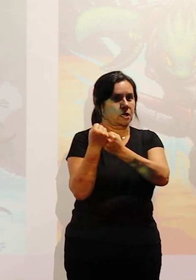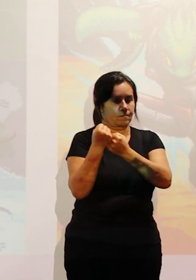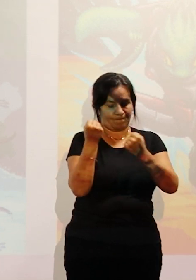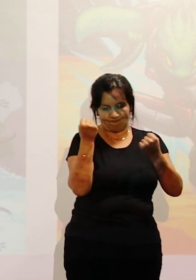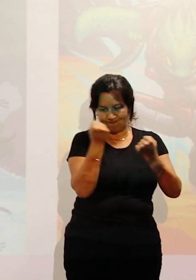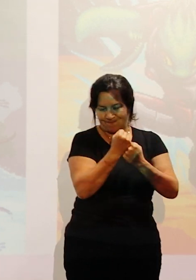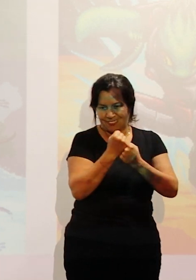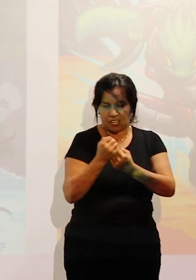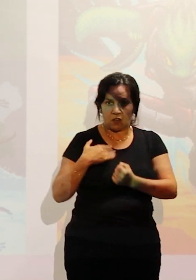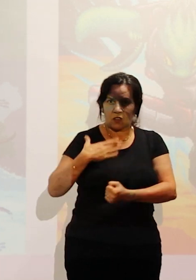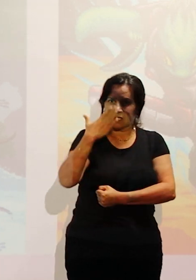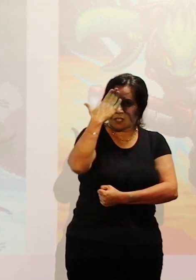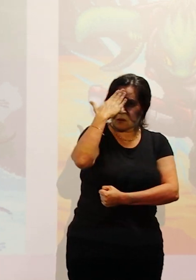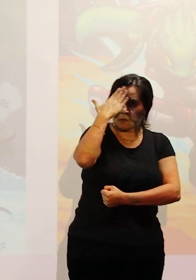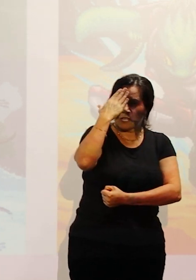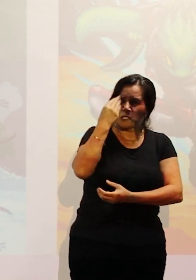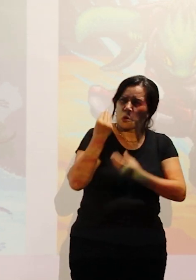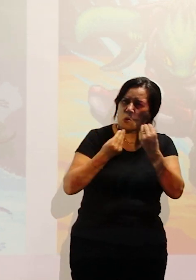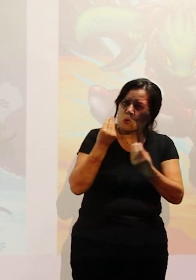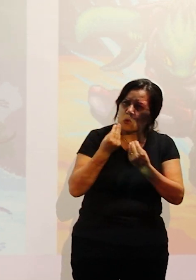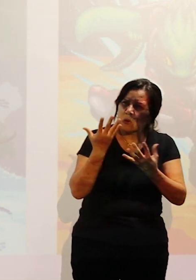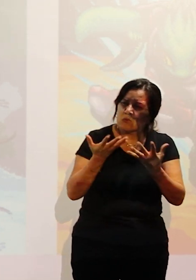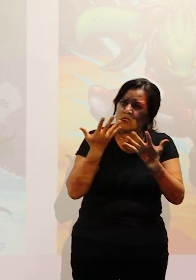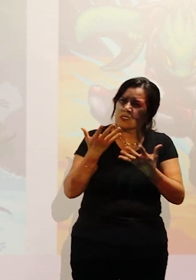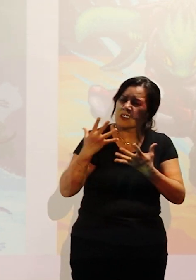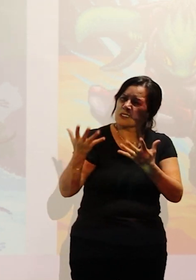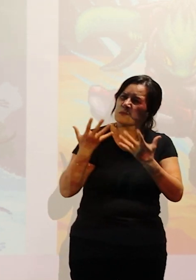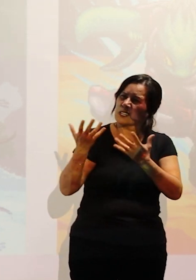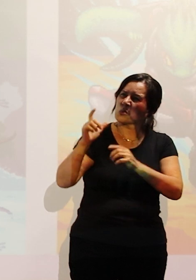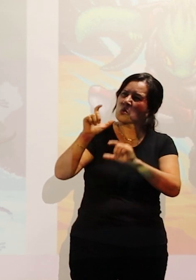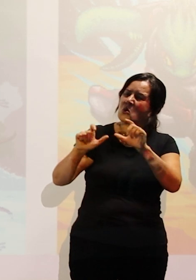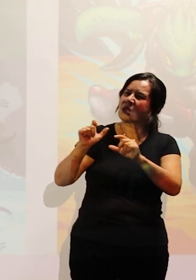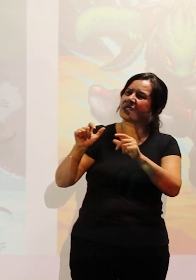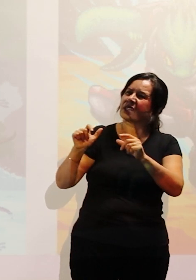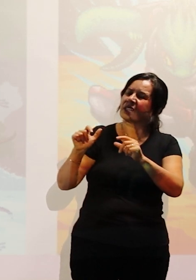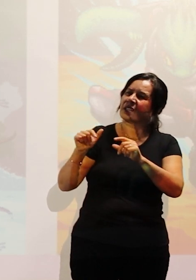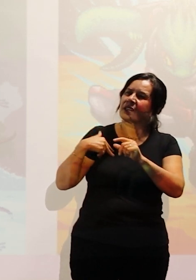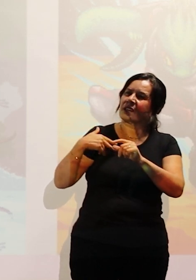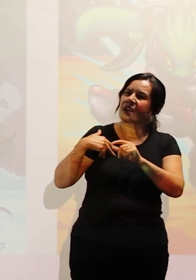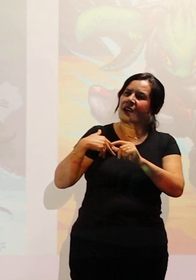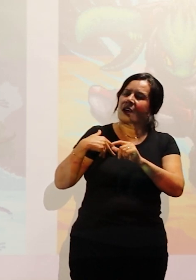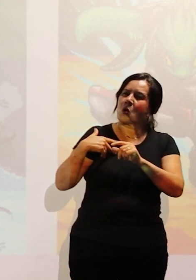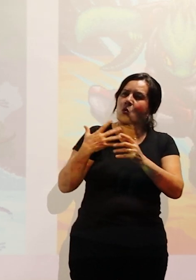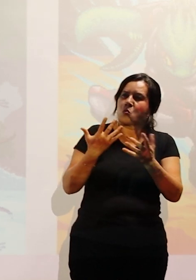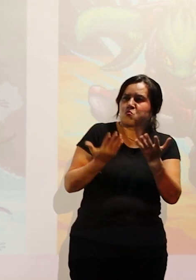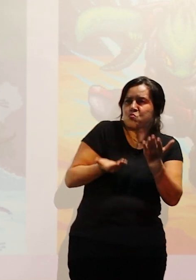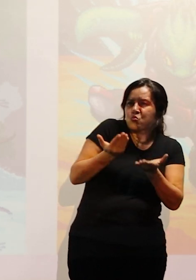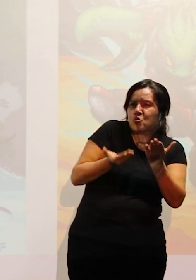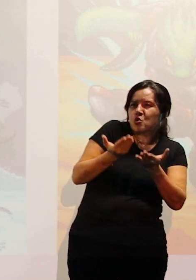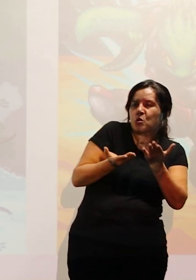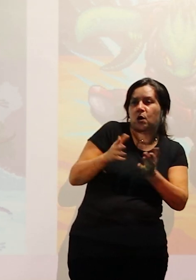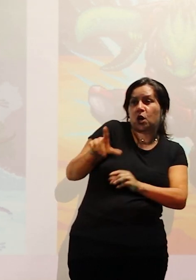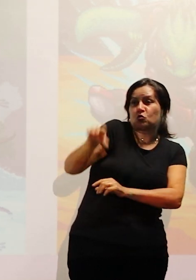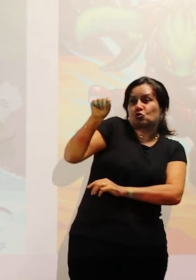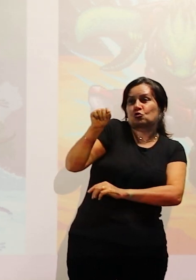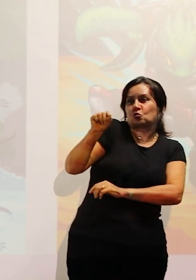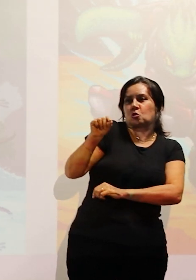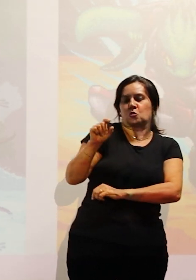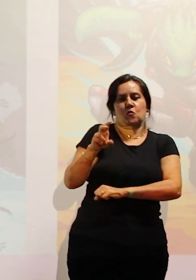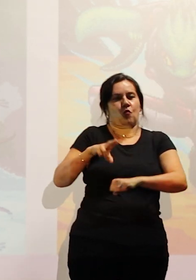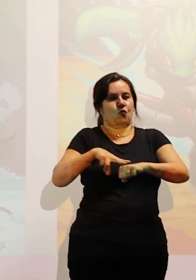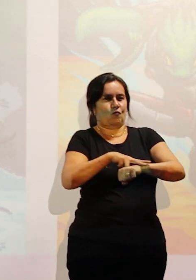pensar, eu quero uma coisa me ampare, eu quero uma coisa estável. O povo bota o verde, porque é considerado um equilíbrio, né? Ele não é frio, não